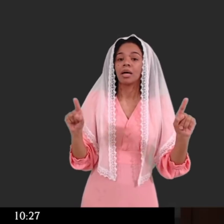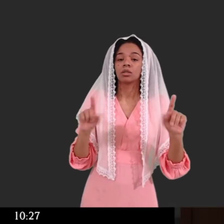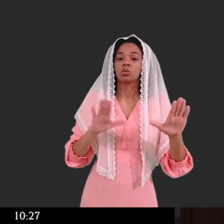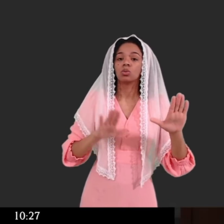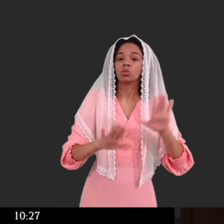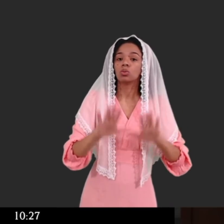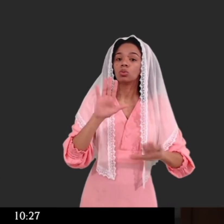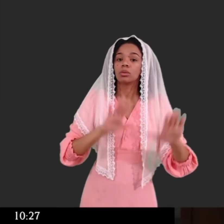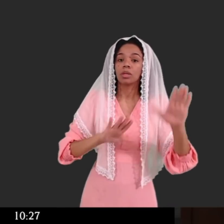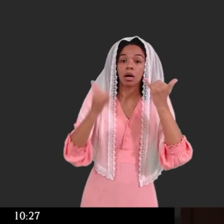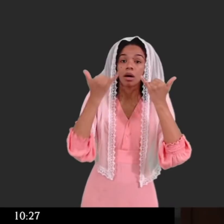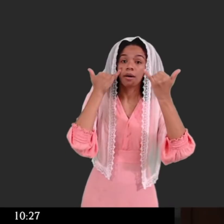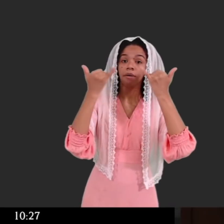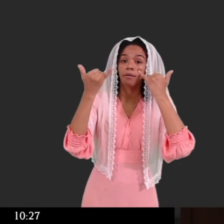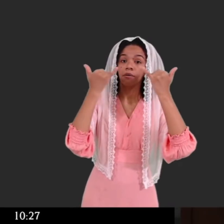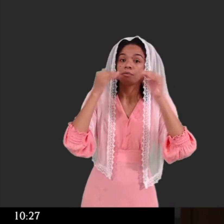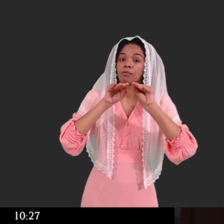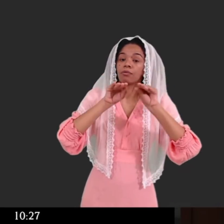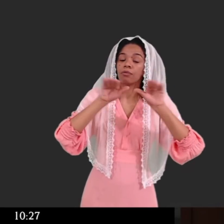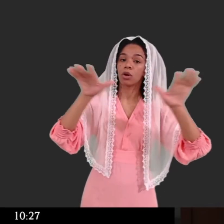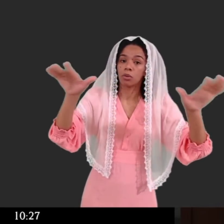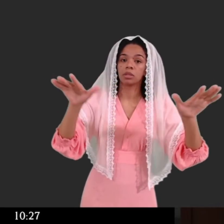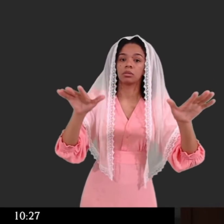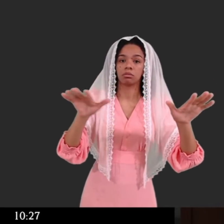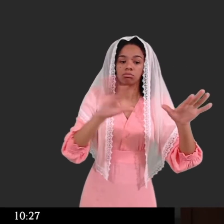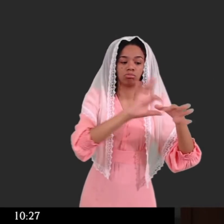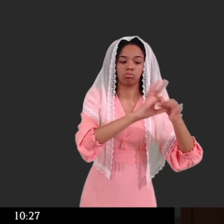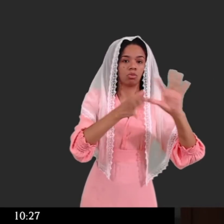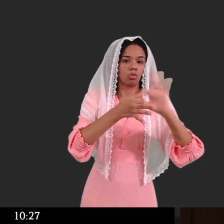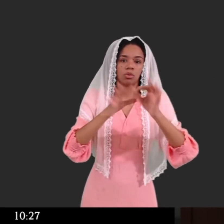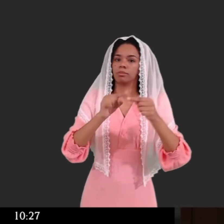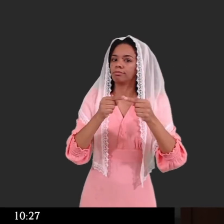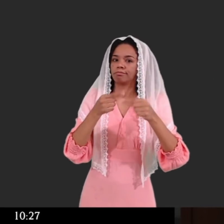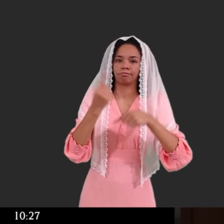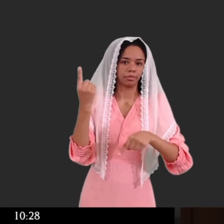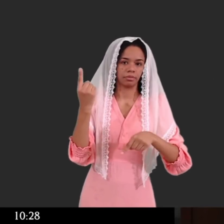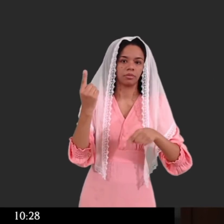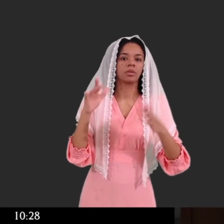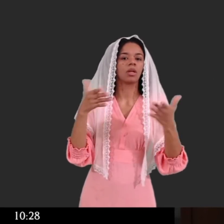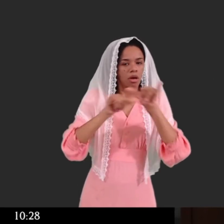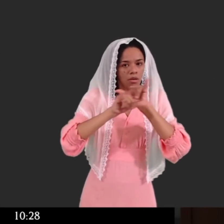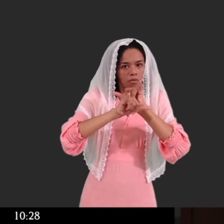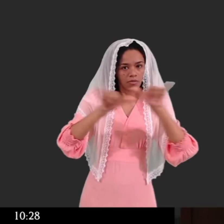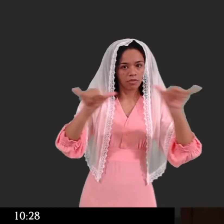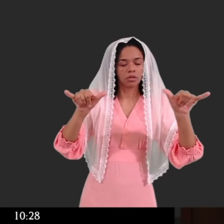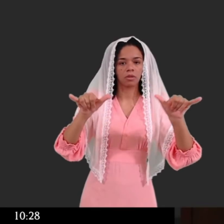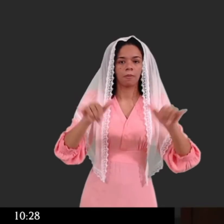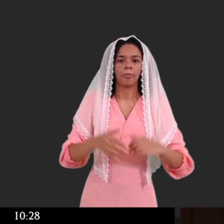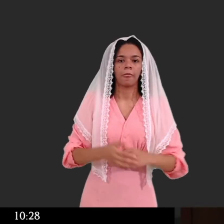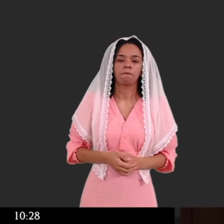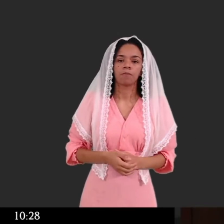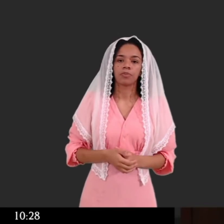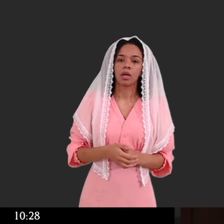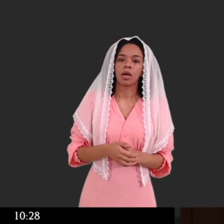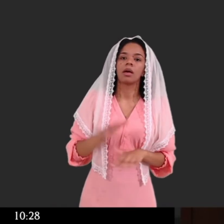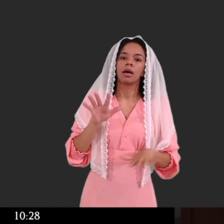informação que transita aí, ela está fora de foco. Fiquem os irmãos informados. Então,